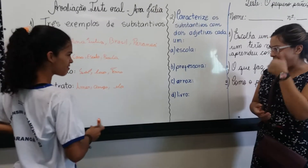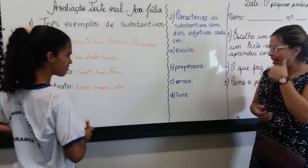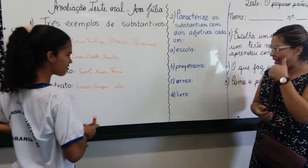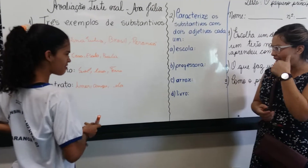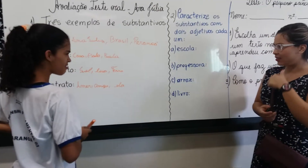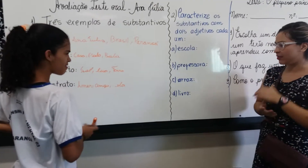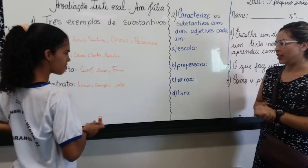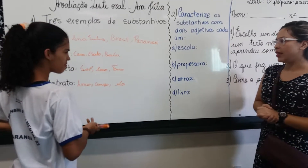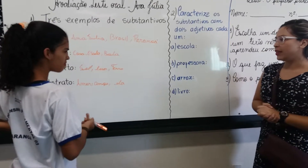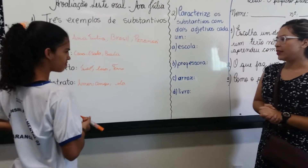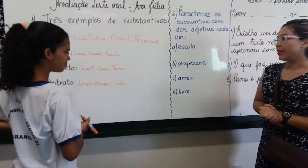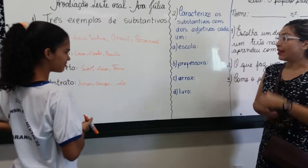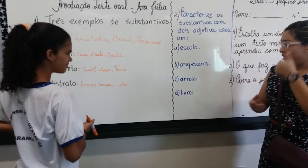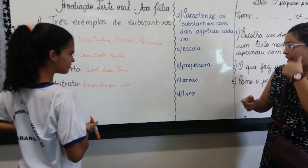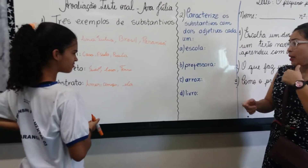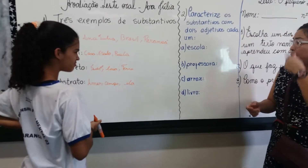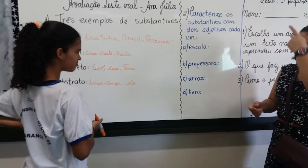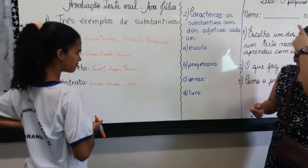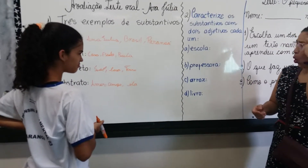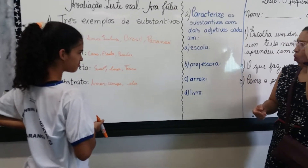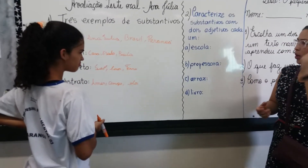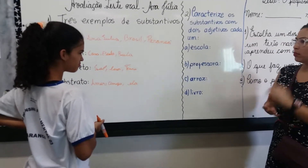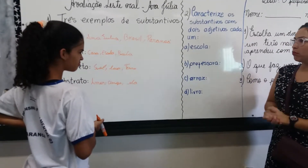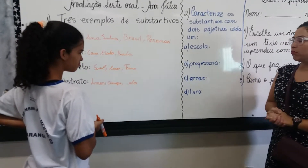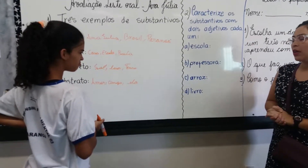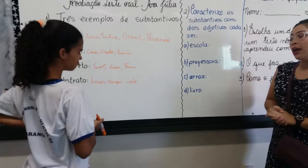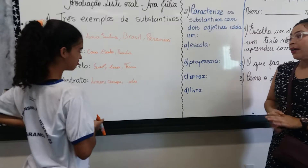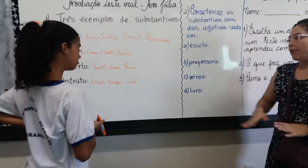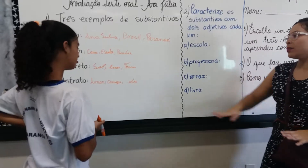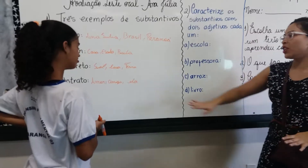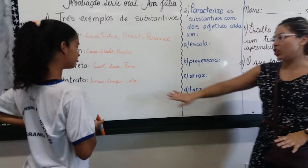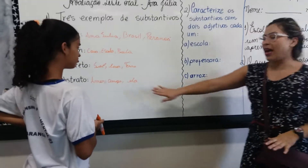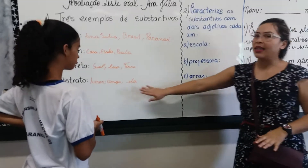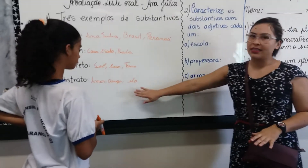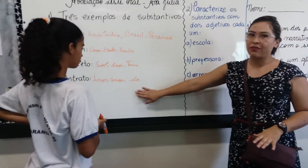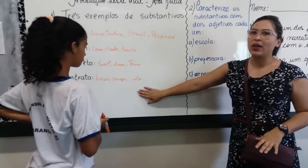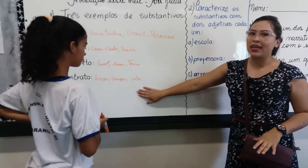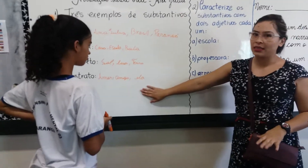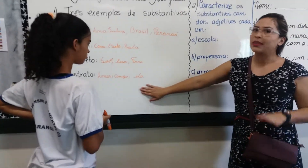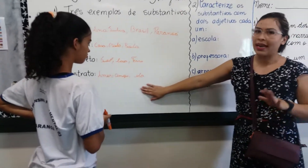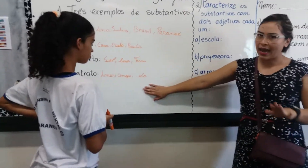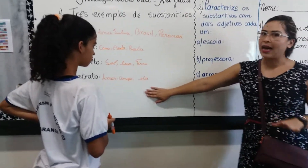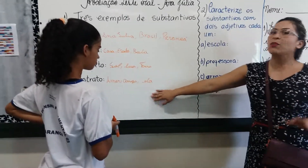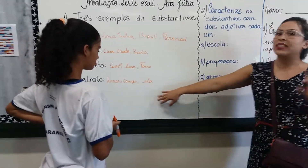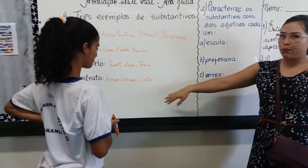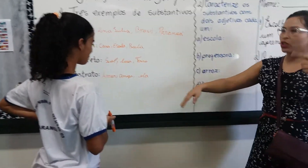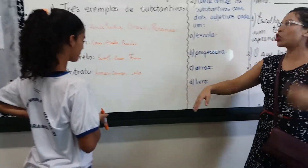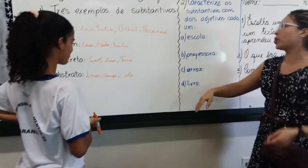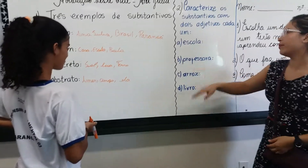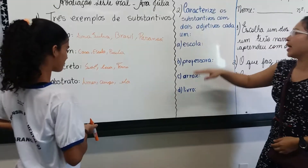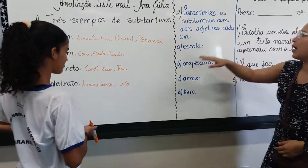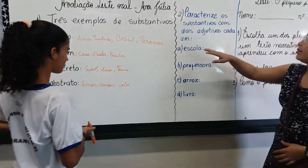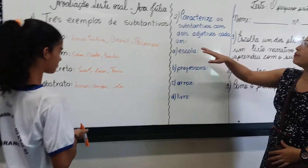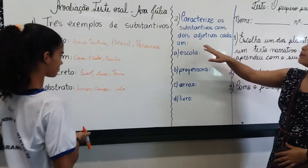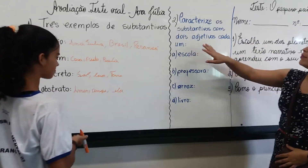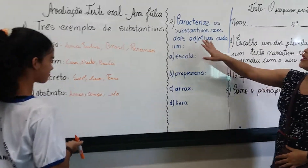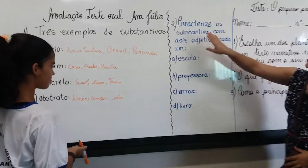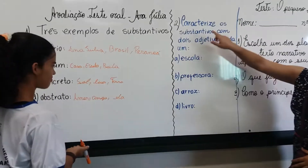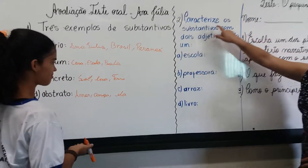Ela? Ela pessoa. Vamos deixar, ela escreveu esse, tá errado. É, exatamente, vamos lá. Vamos